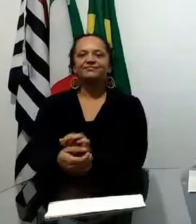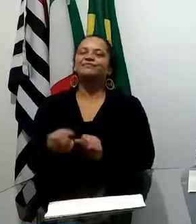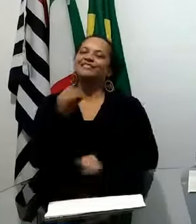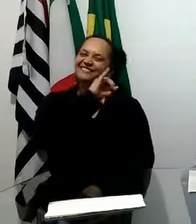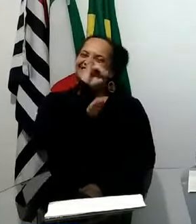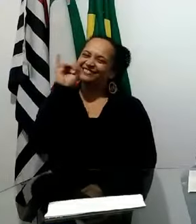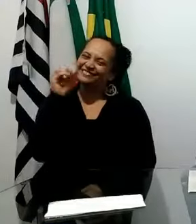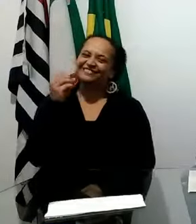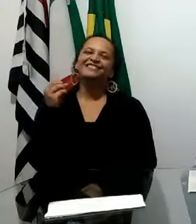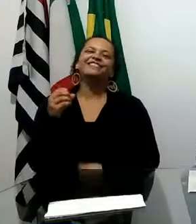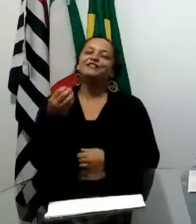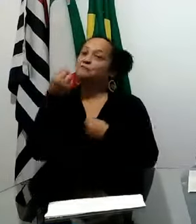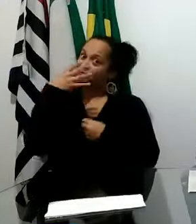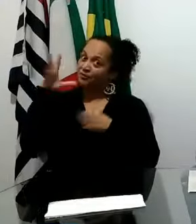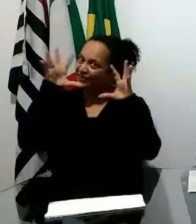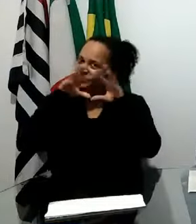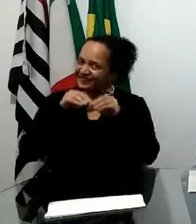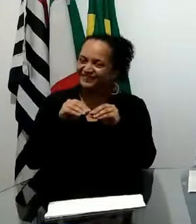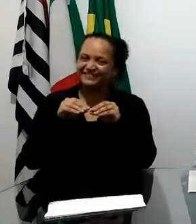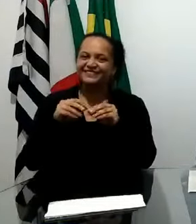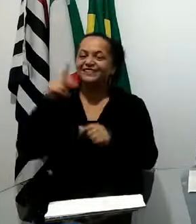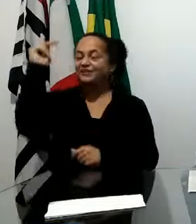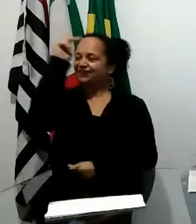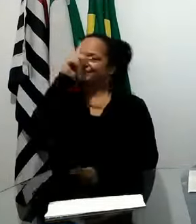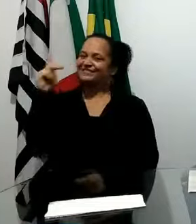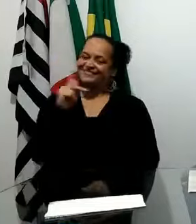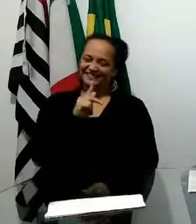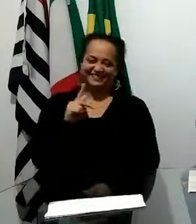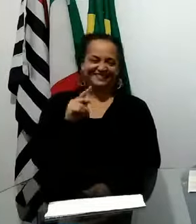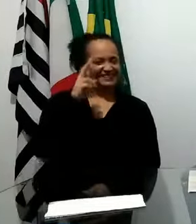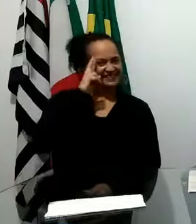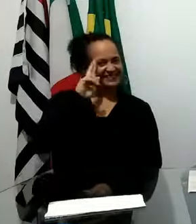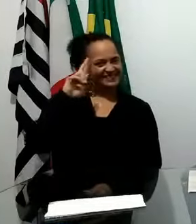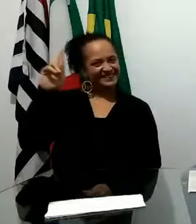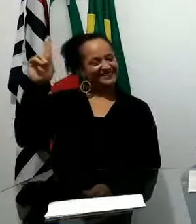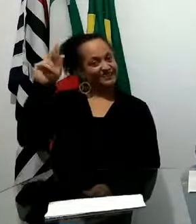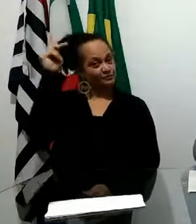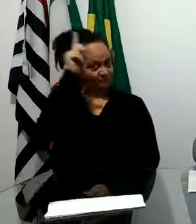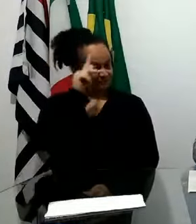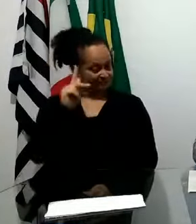Olá, irmãos, boa noite, a paz do Senhor.